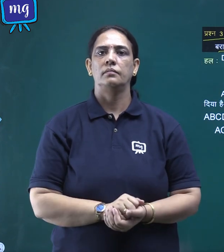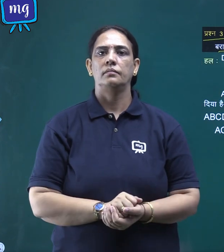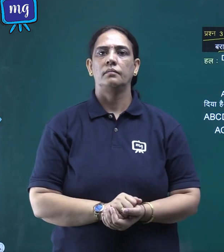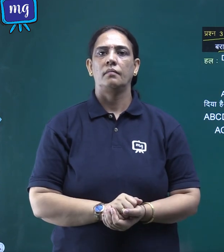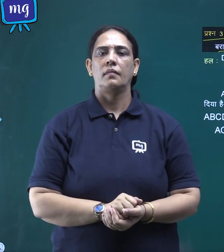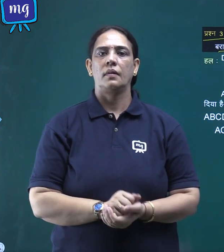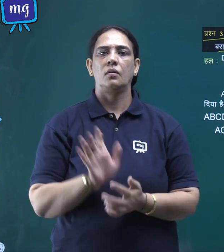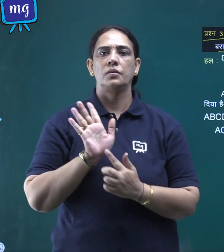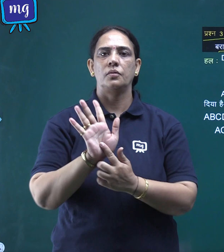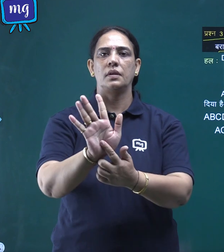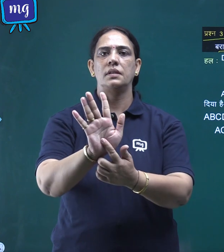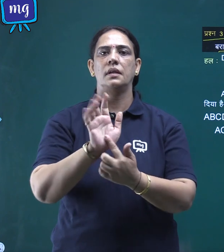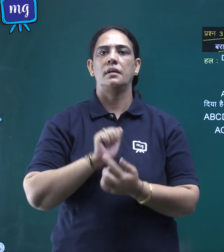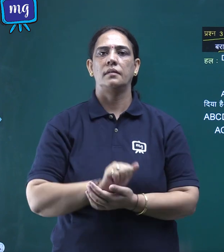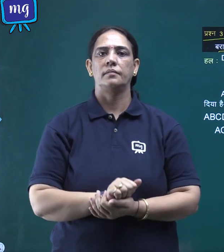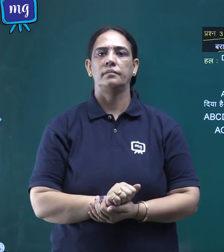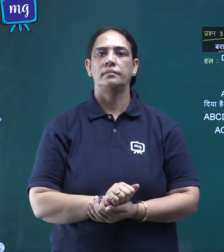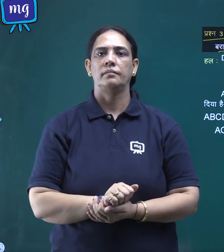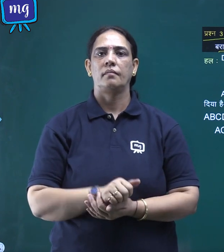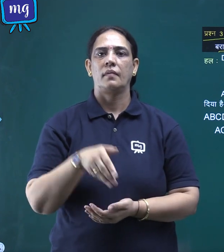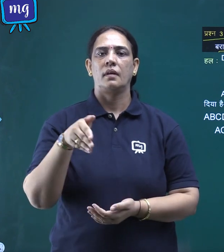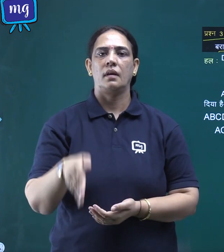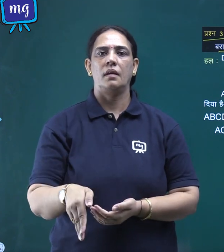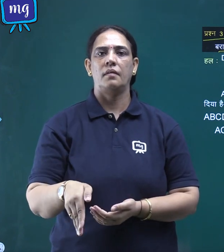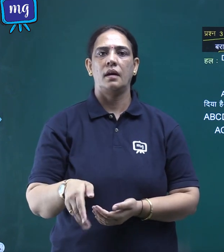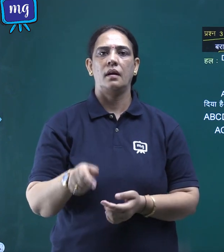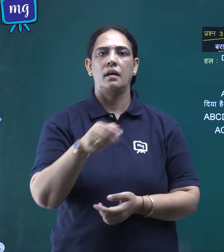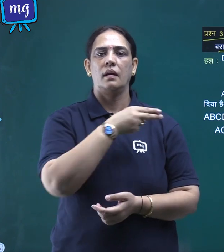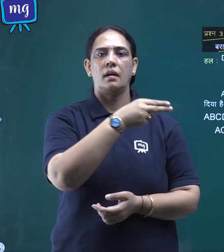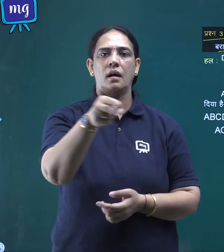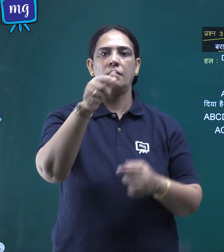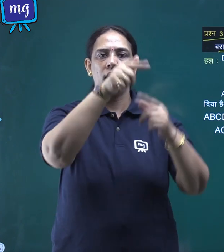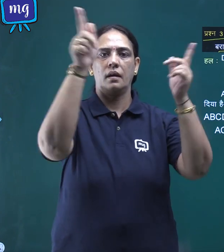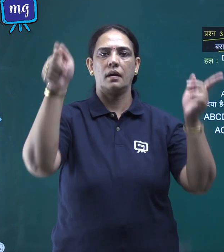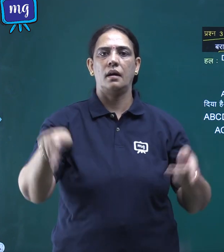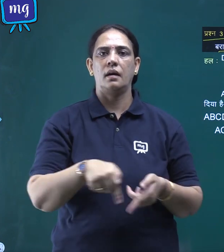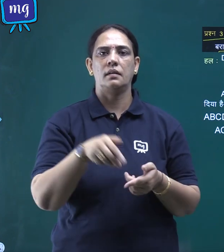तो दर्शाइए कि वह एक आयत है।